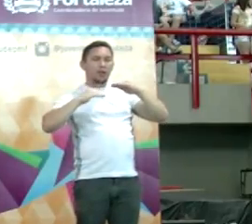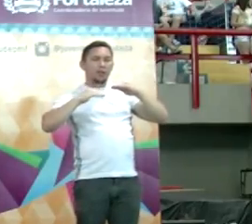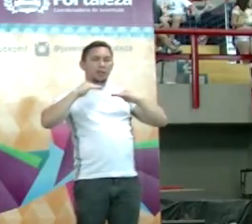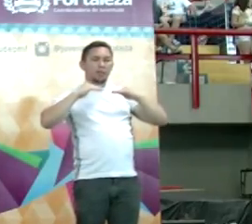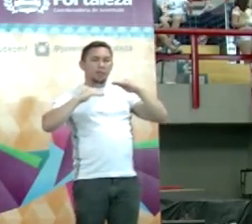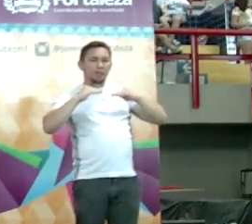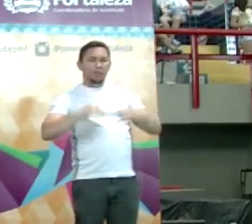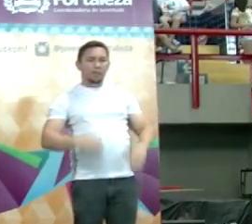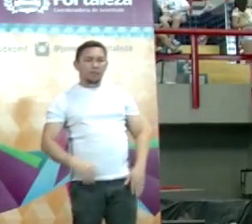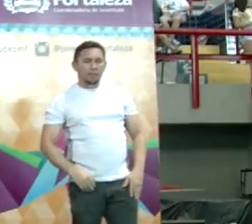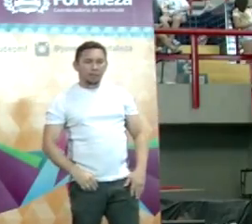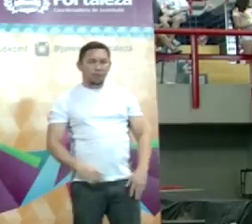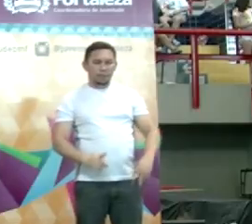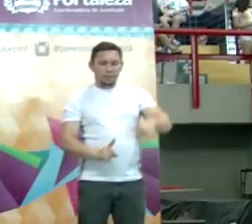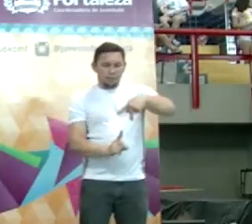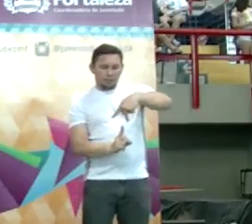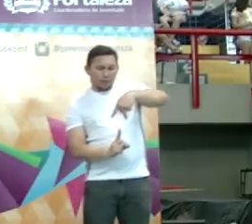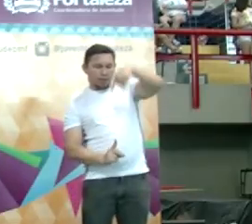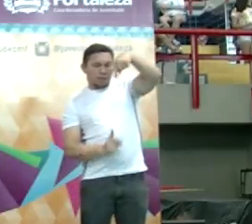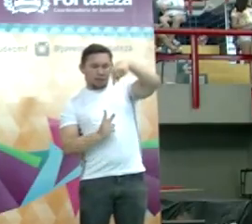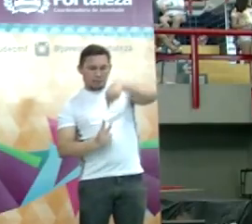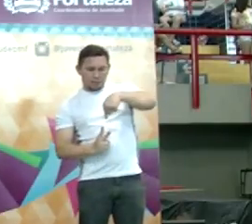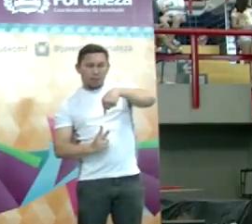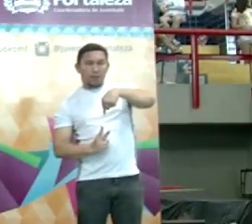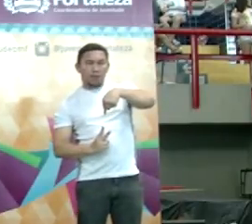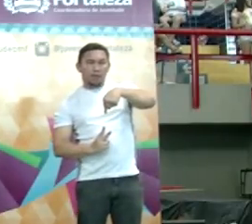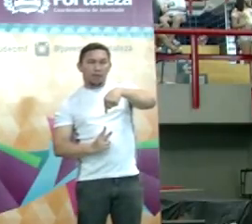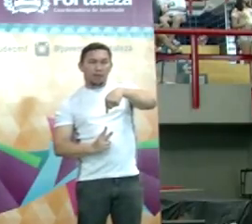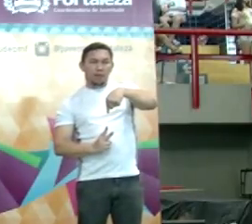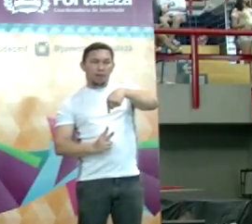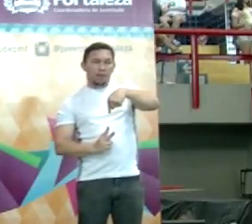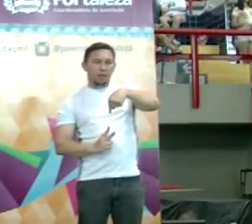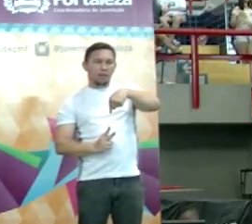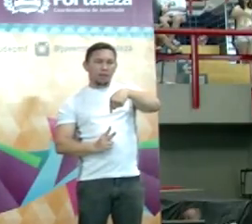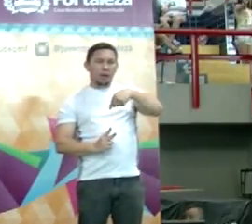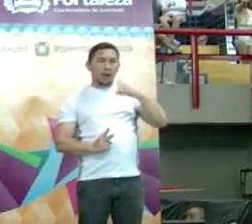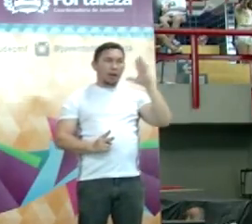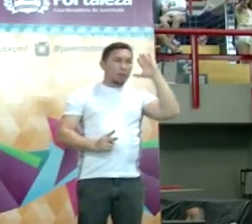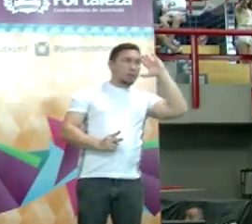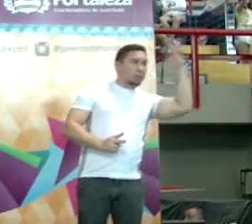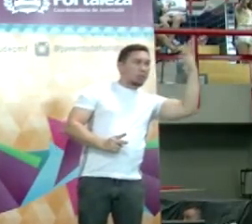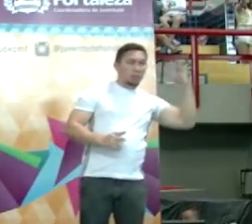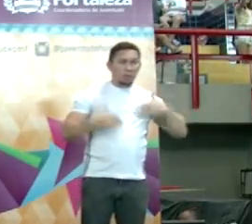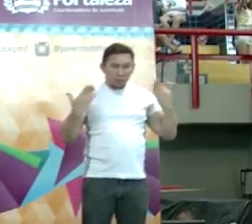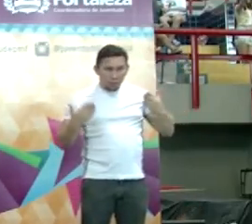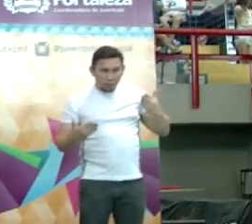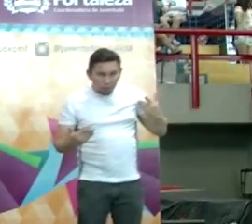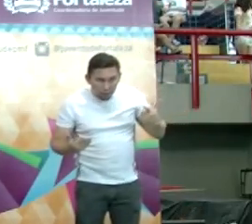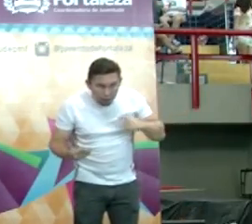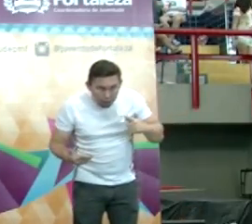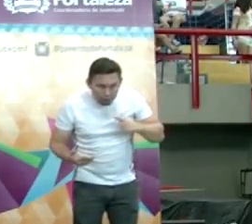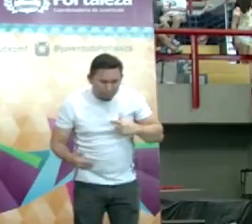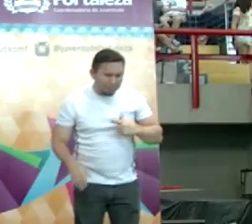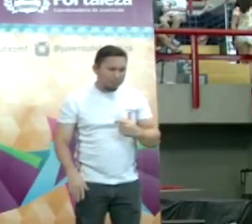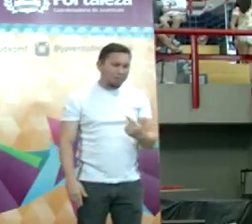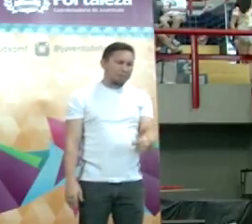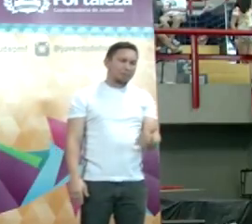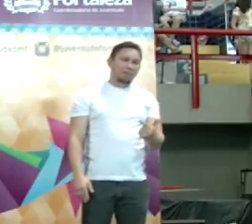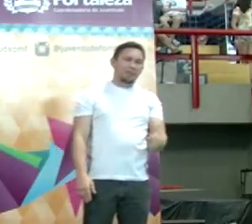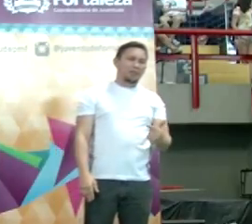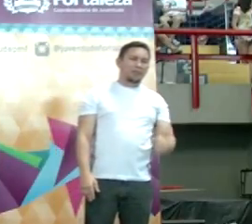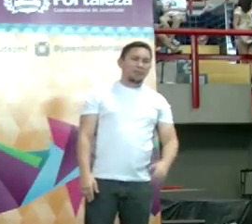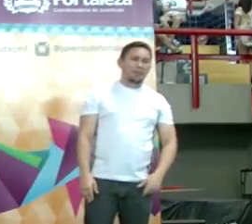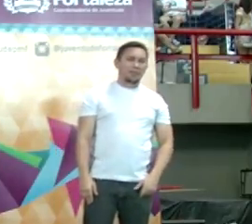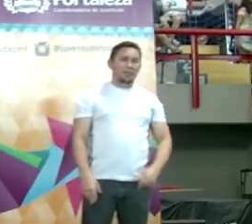e normal formam um par de ação e reação? Diga bem forte. Não. Não. Por que que